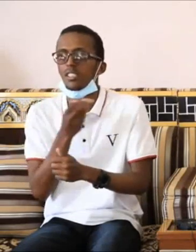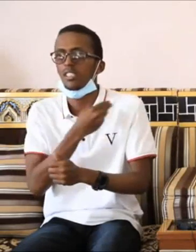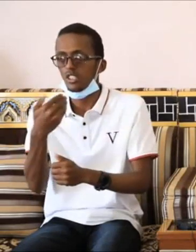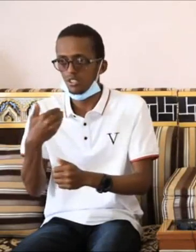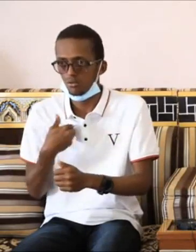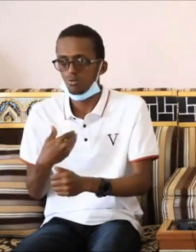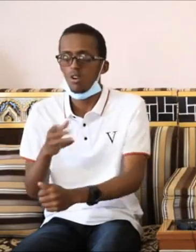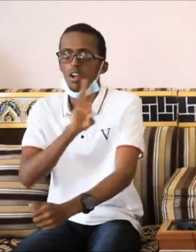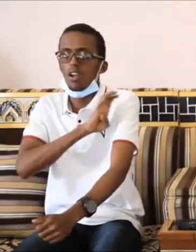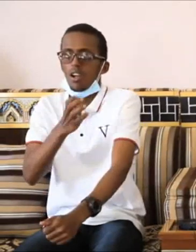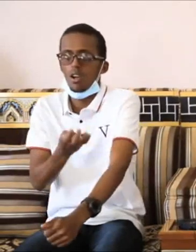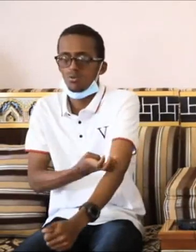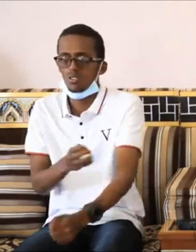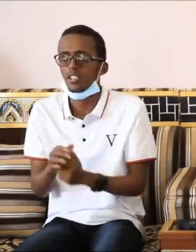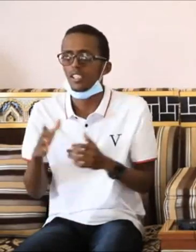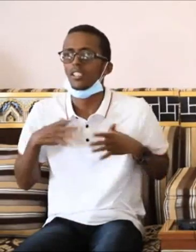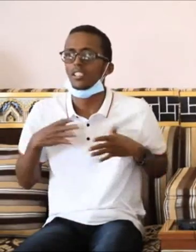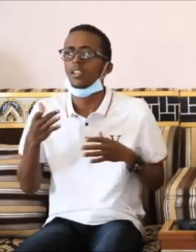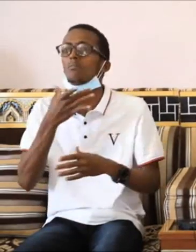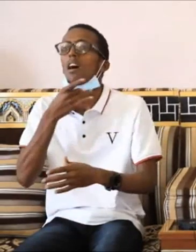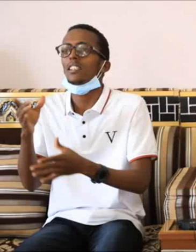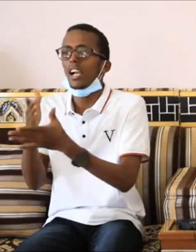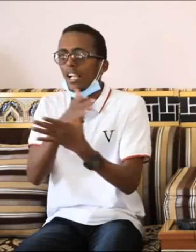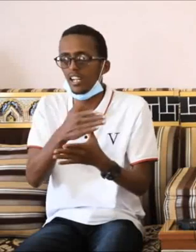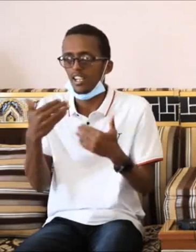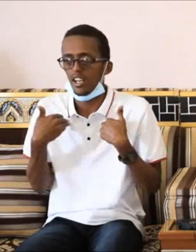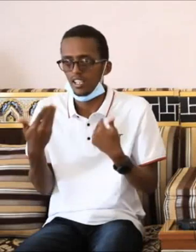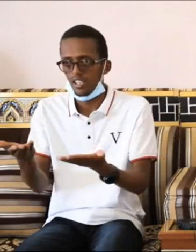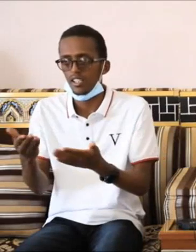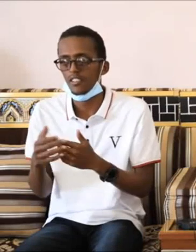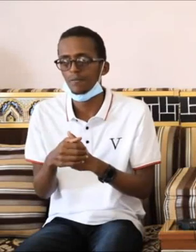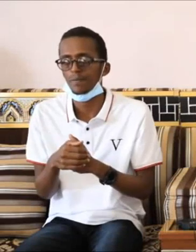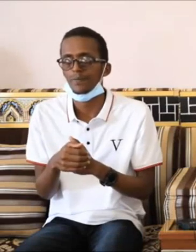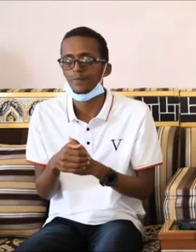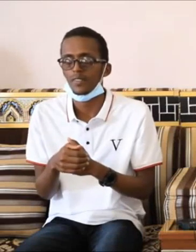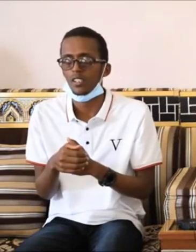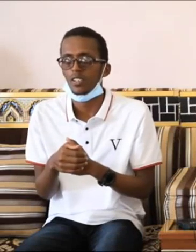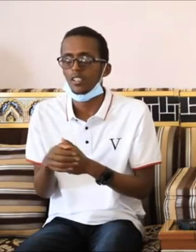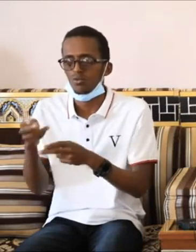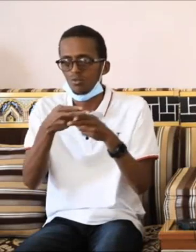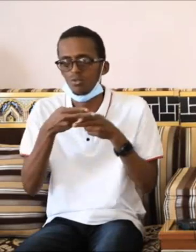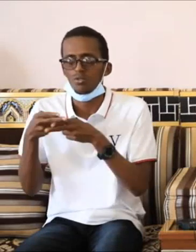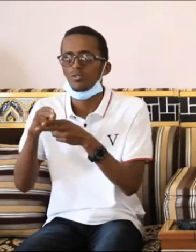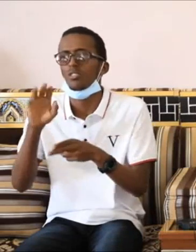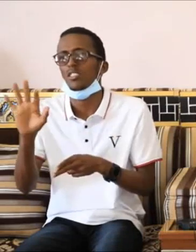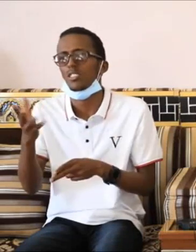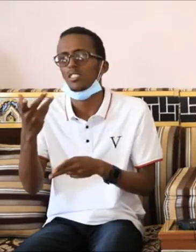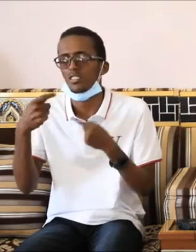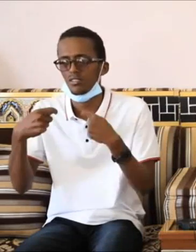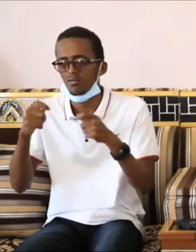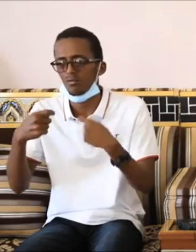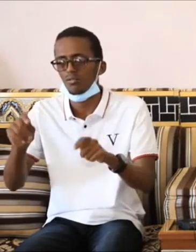awood dadka baahida gaarka qaba oo aan la dareerin oo aan loo